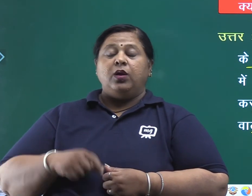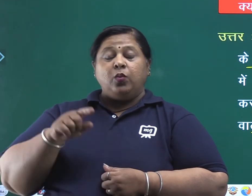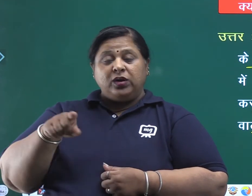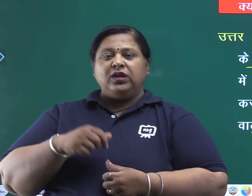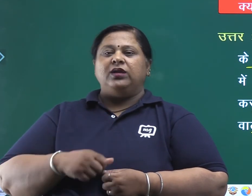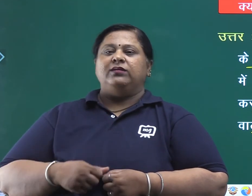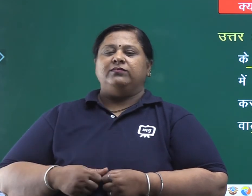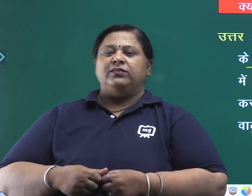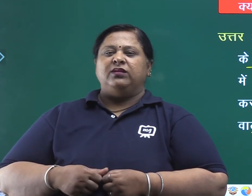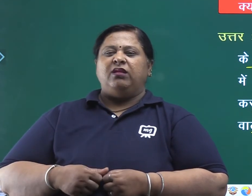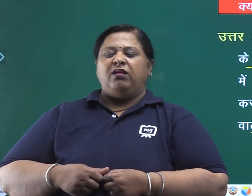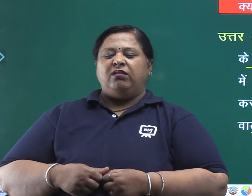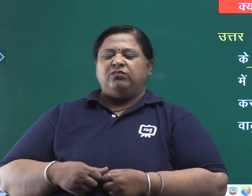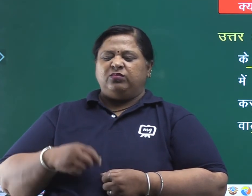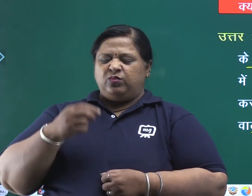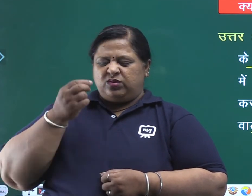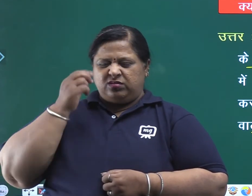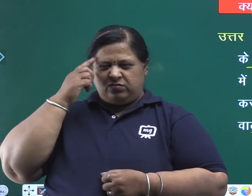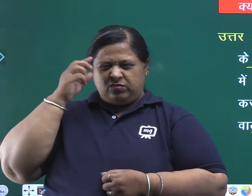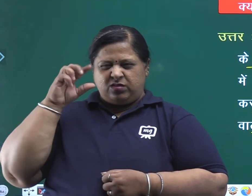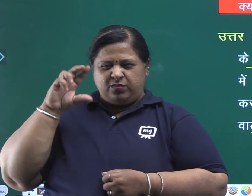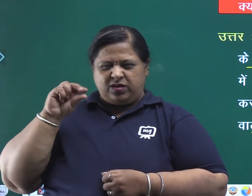उनकी नादानी की वजह से